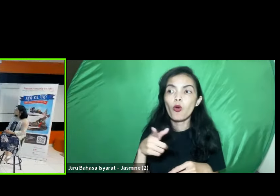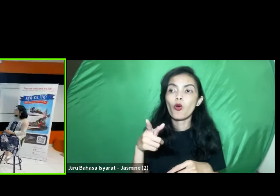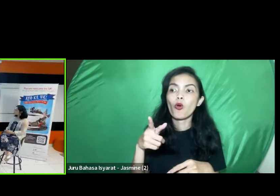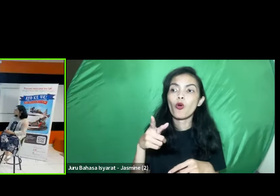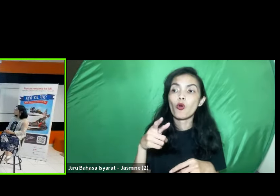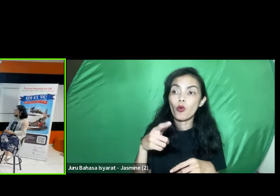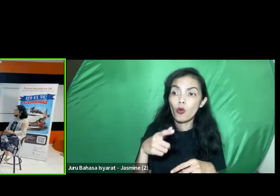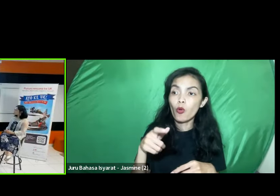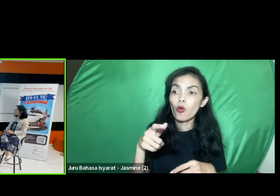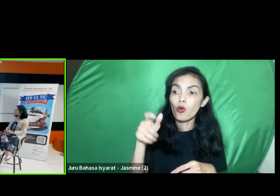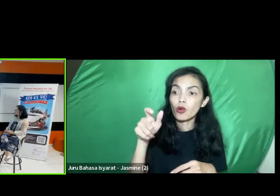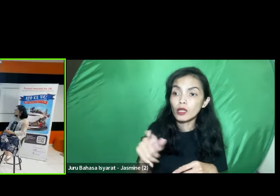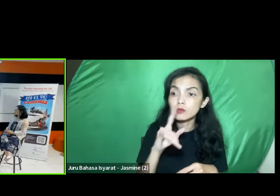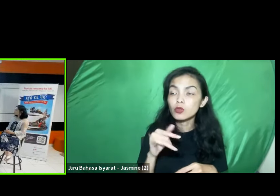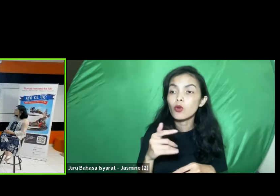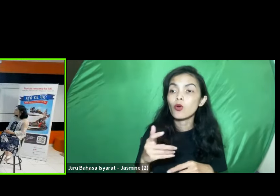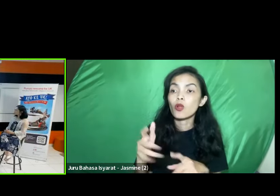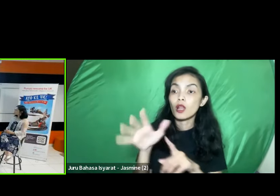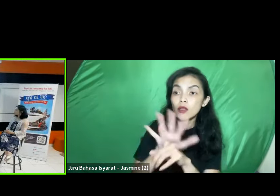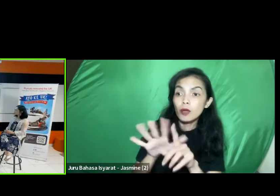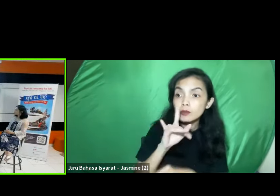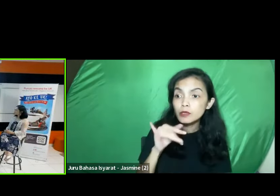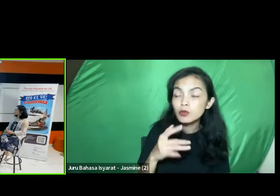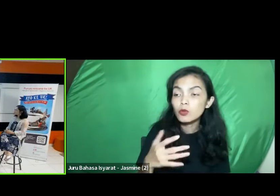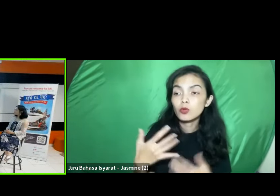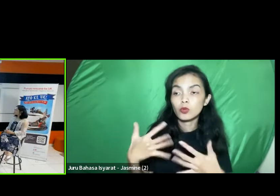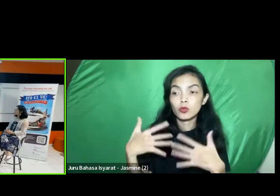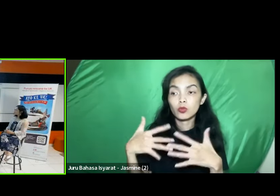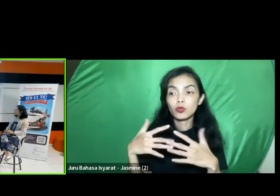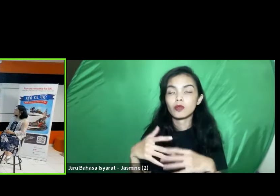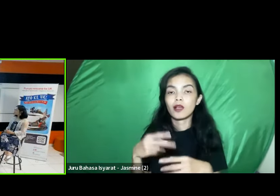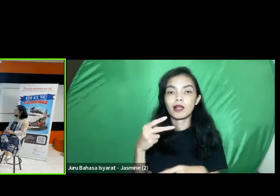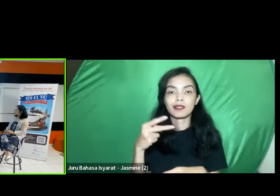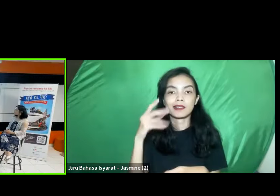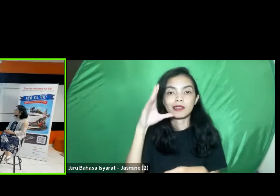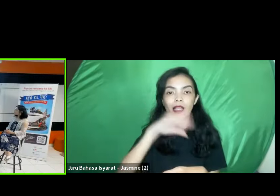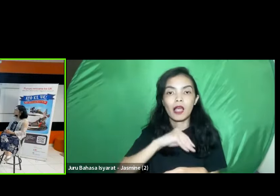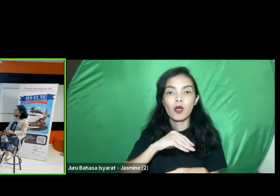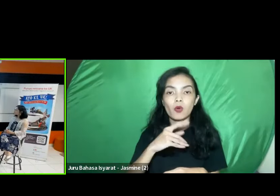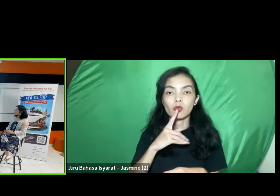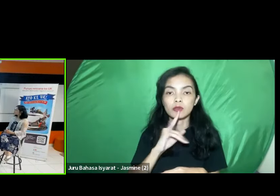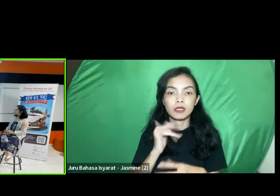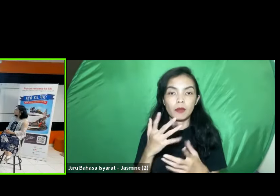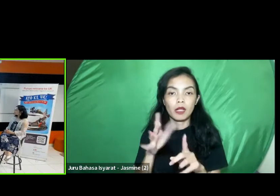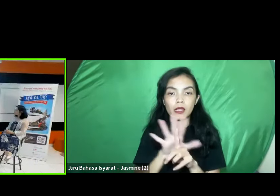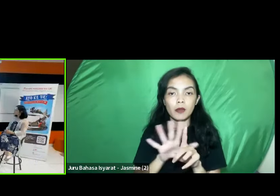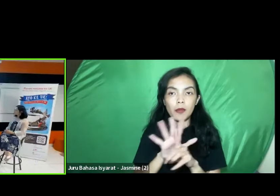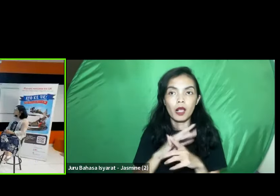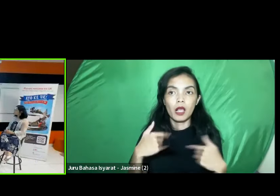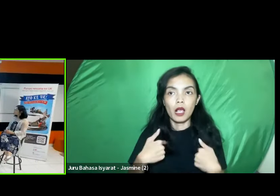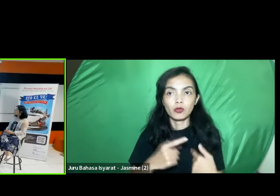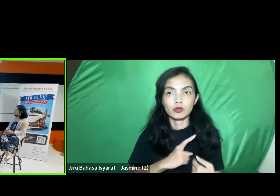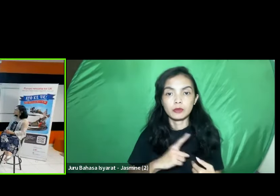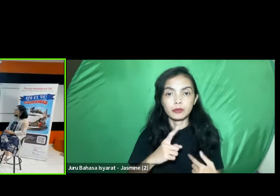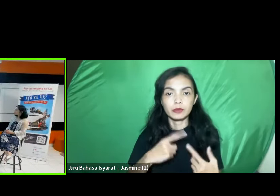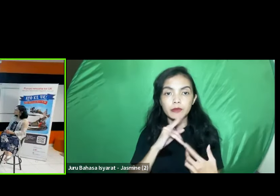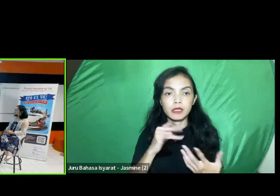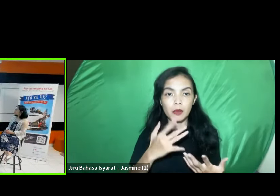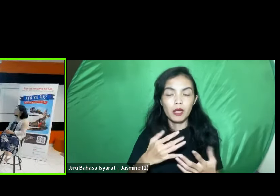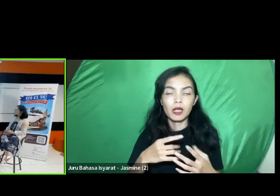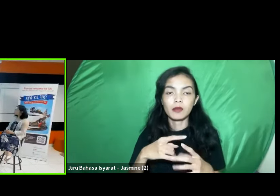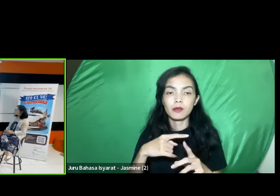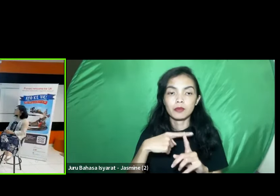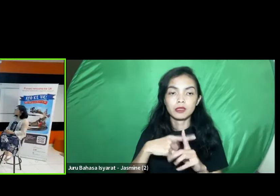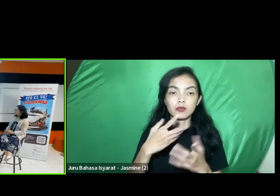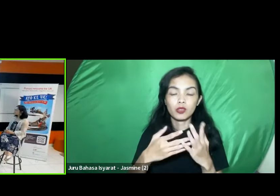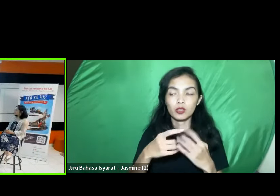Jadi mereka juga tahu background saya dan juga ee tahu ee Pas saya tuh kayak gimana sih Dan itu kayak mungkin bisa diingat